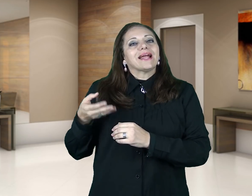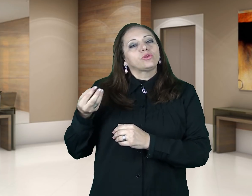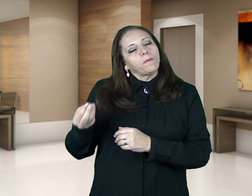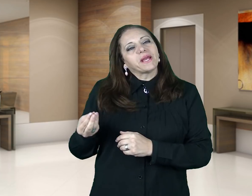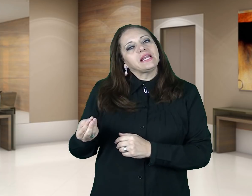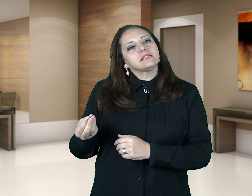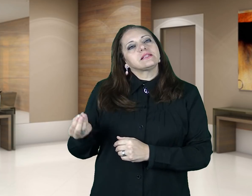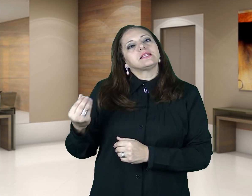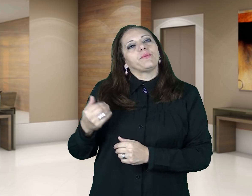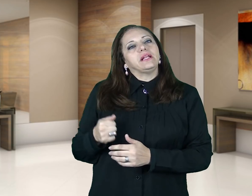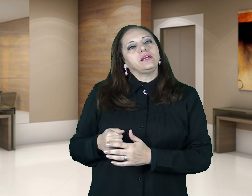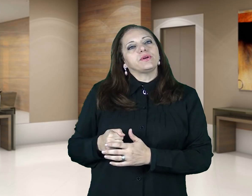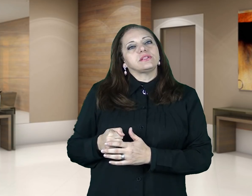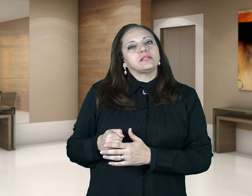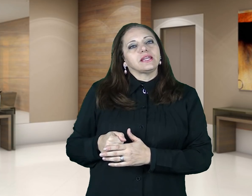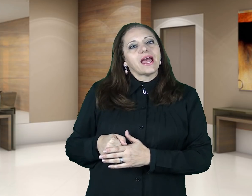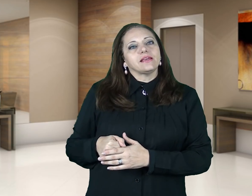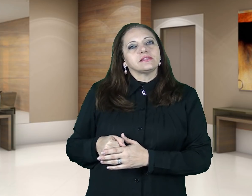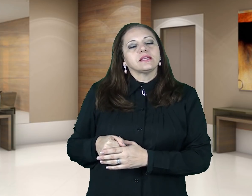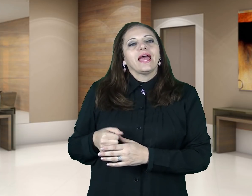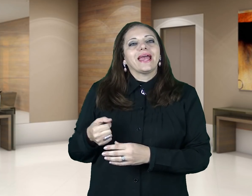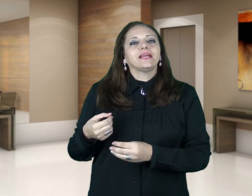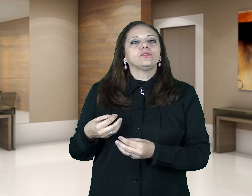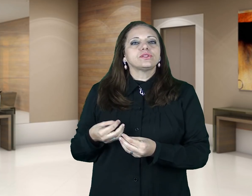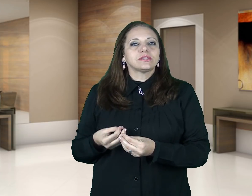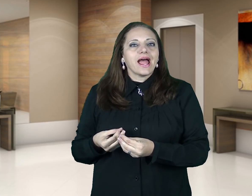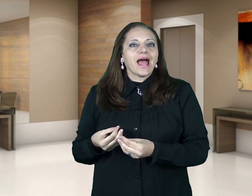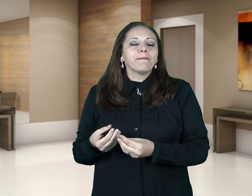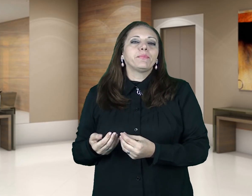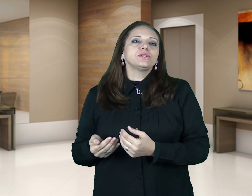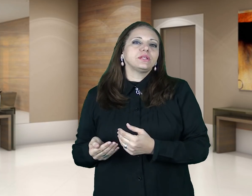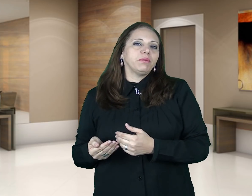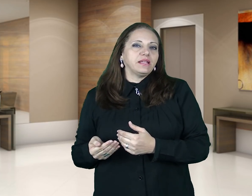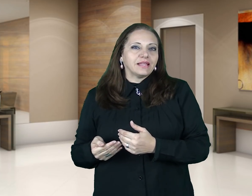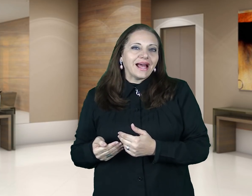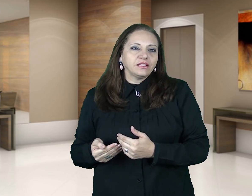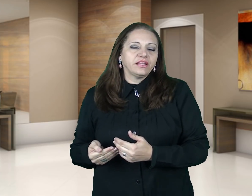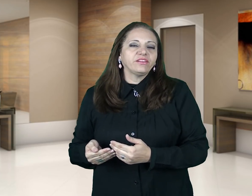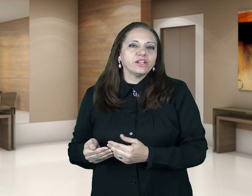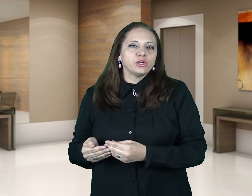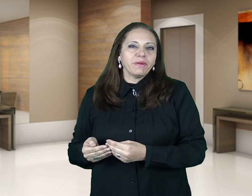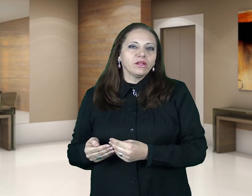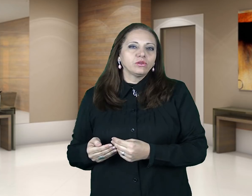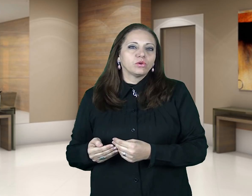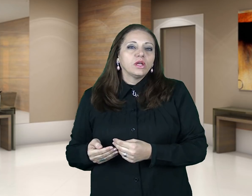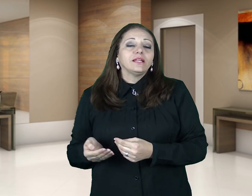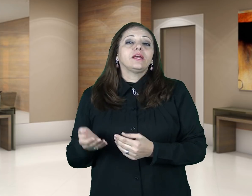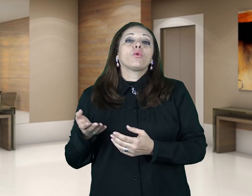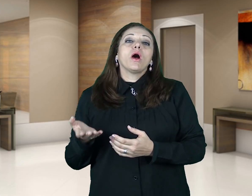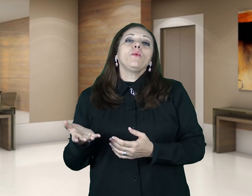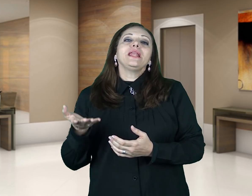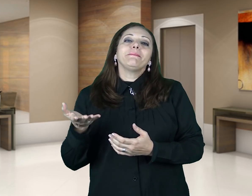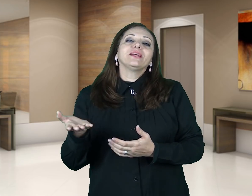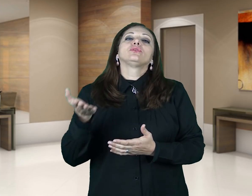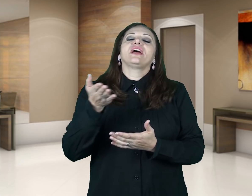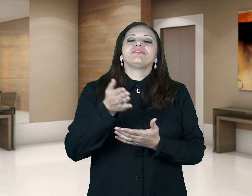A topicalização em língua de sinais é que nos dá a possibilidade de entendimento de qual elemento deve